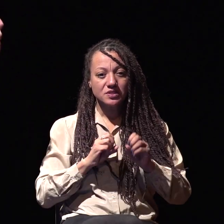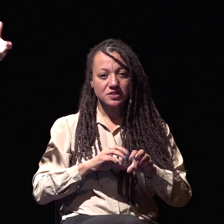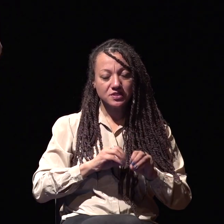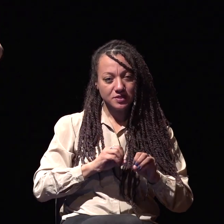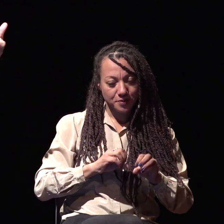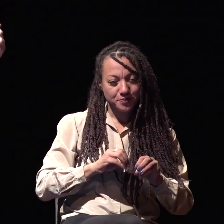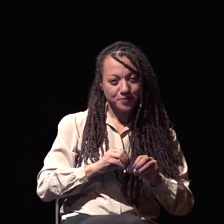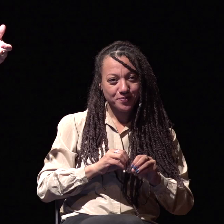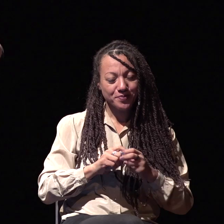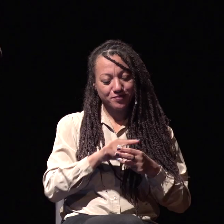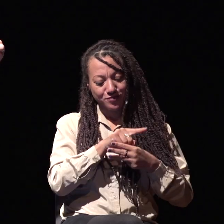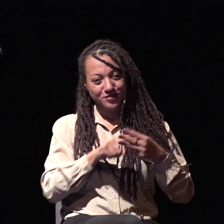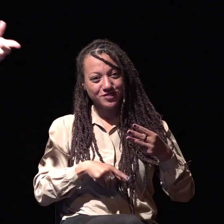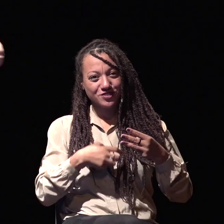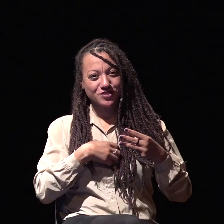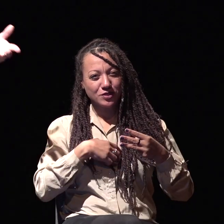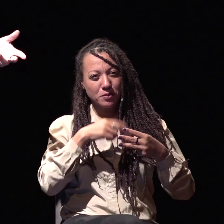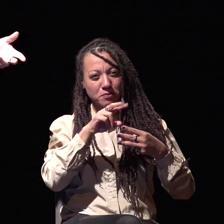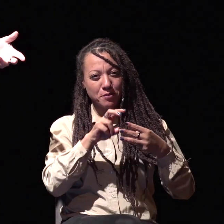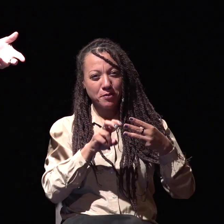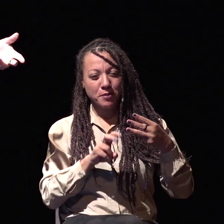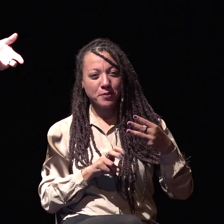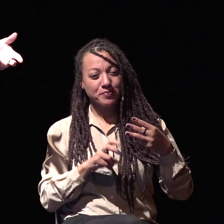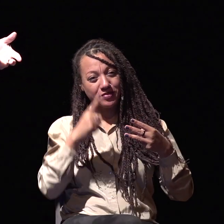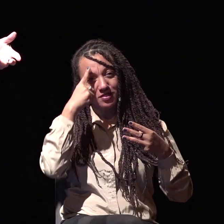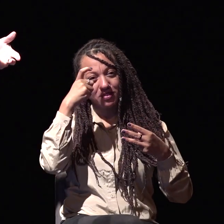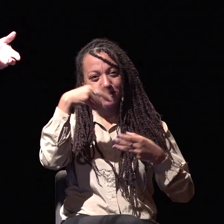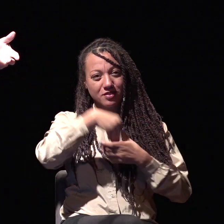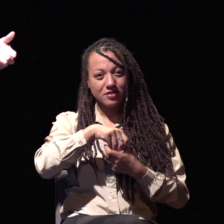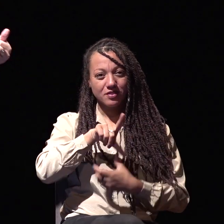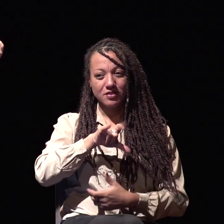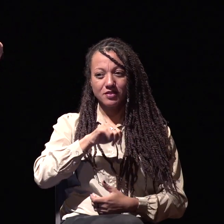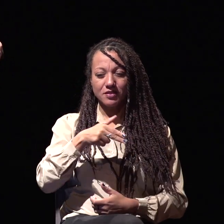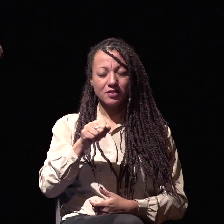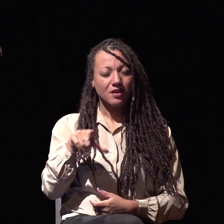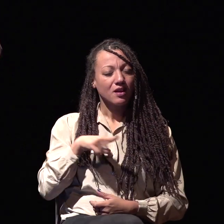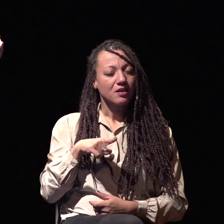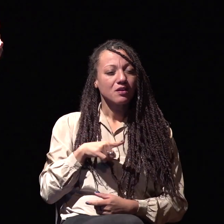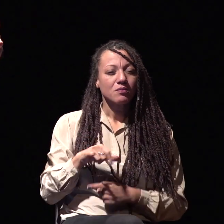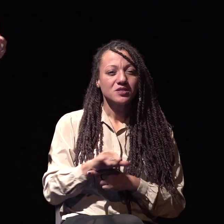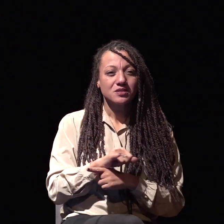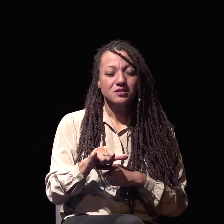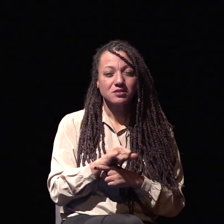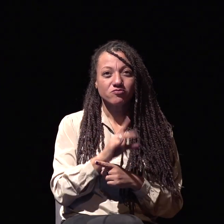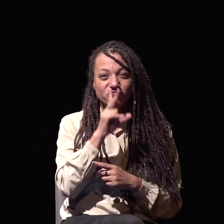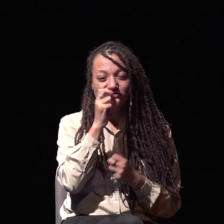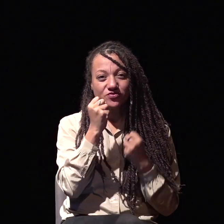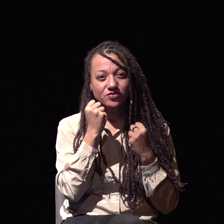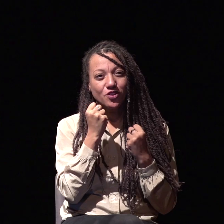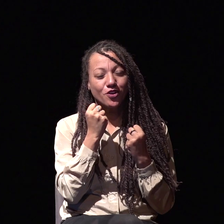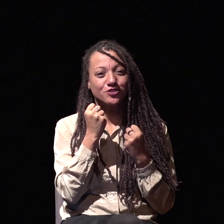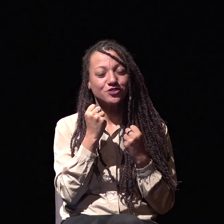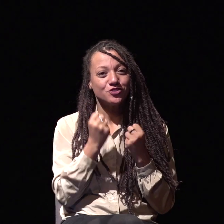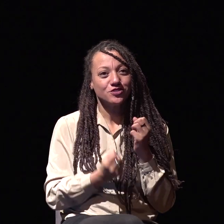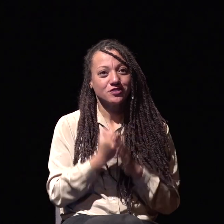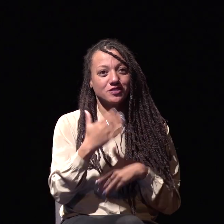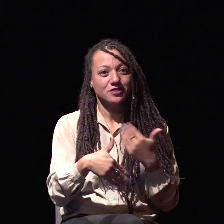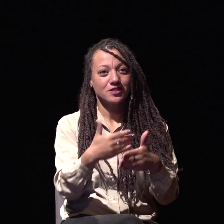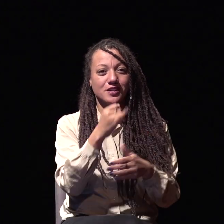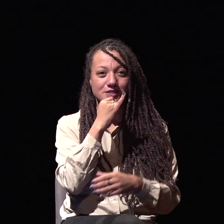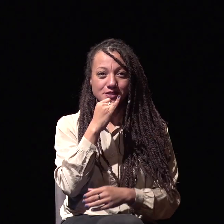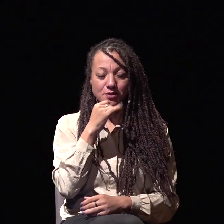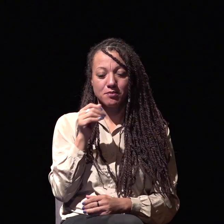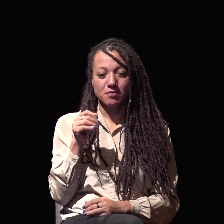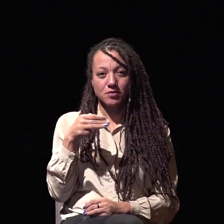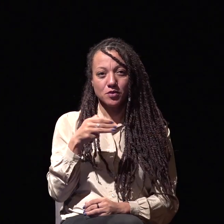capacidade de ajustar a maneira de fazer o programa funcionar. Ou seja, no primeiro momento, ela monta a exposição do Museu de Arte Moderna da